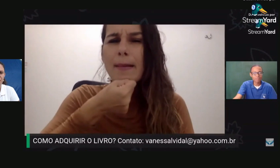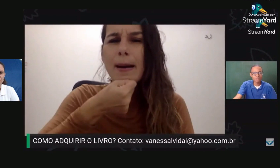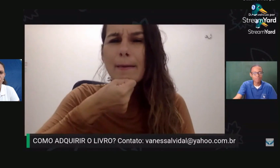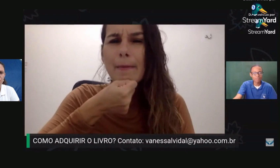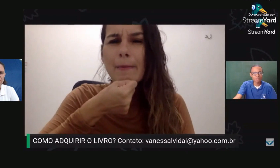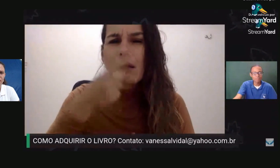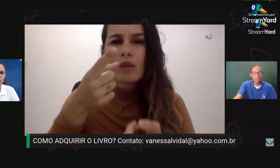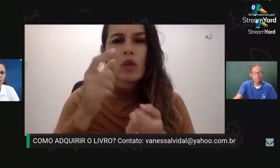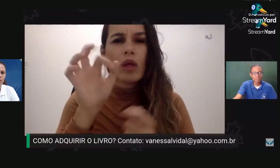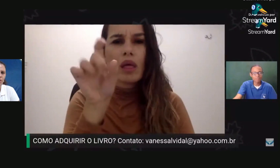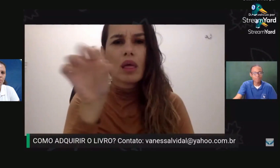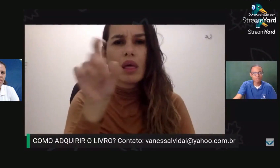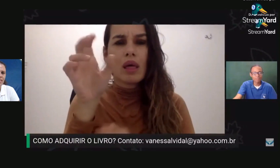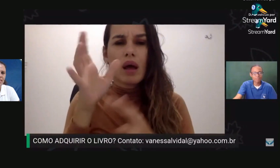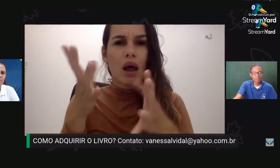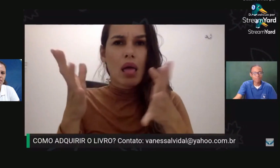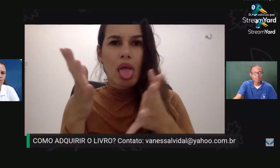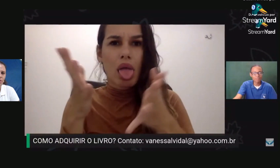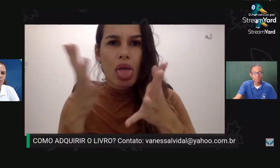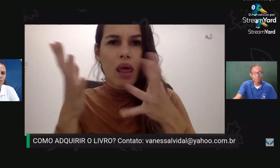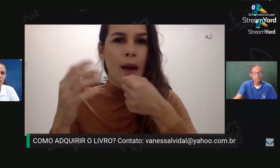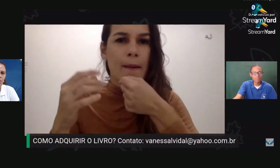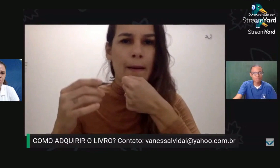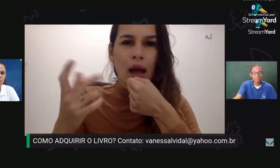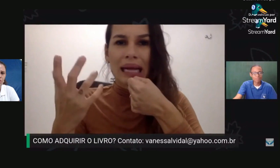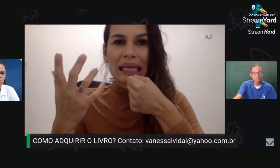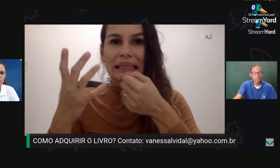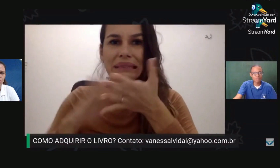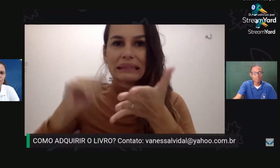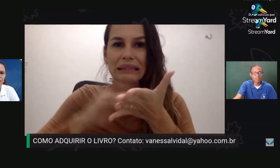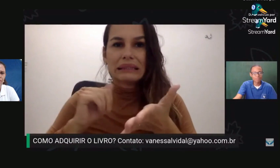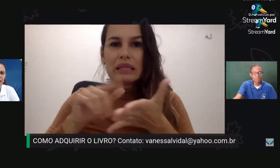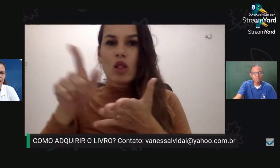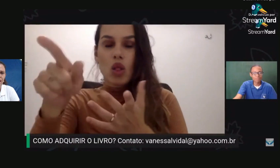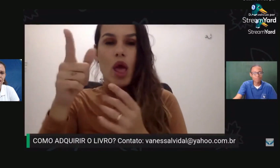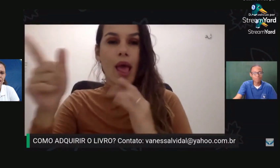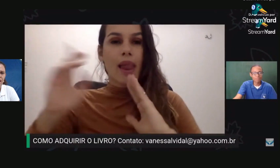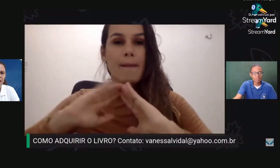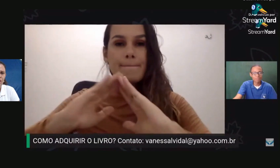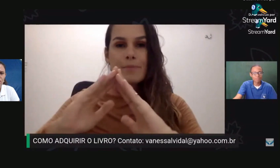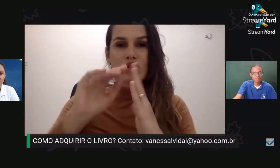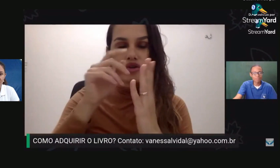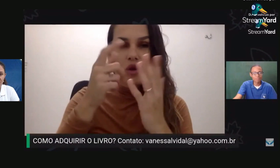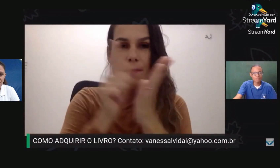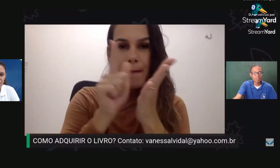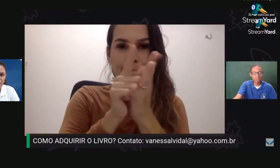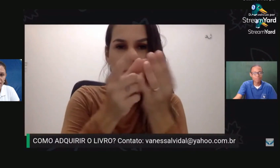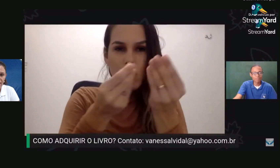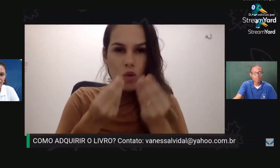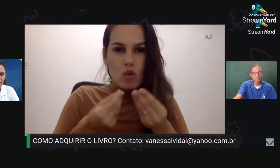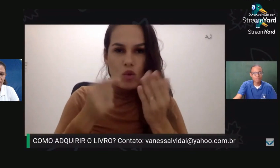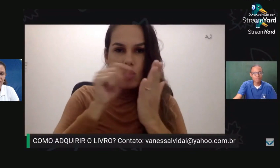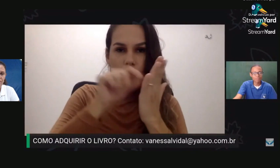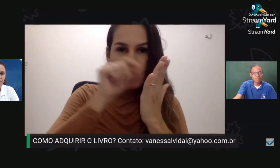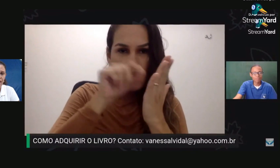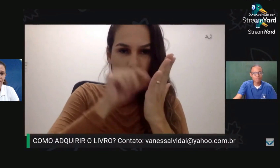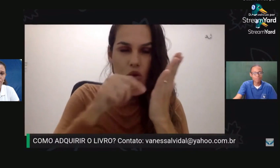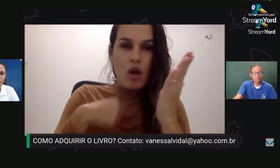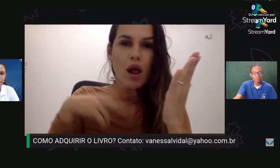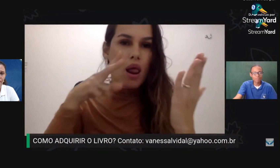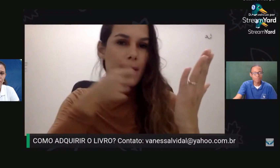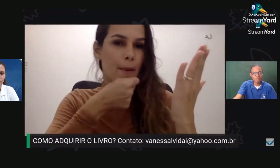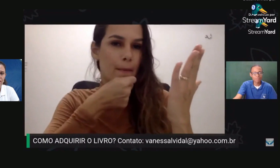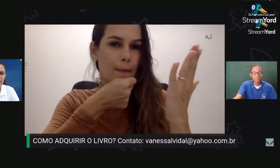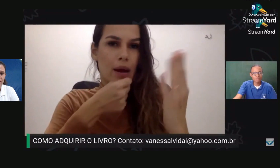E aí, como que eu vou passar as minhas informações, o meu discurso, a minha fala? Eu tinha que escrever, né? Eles me